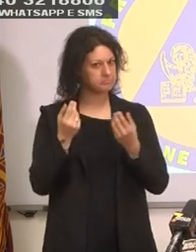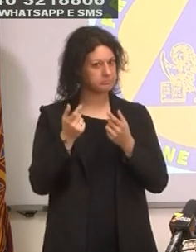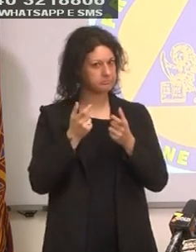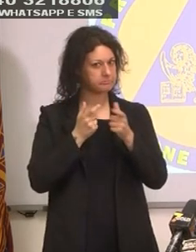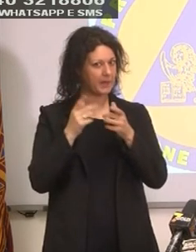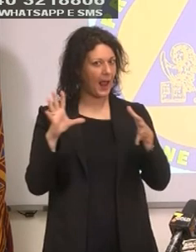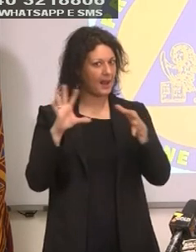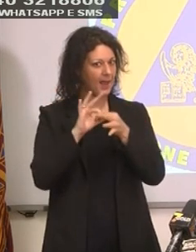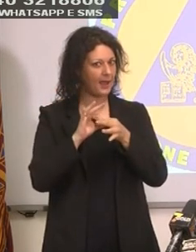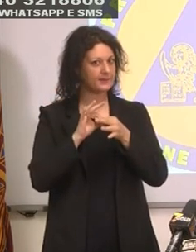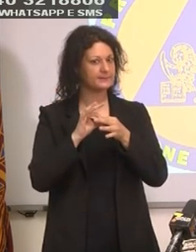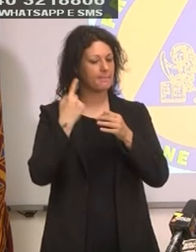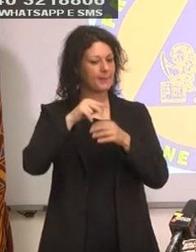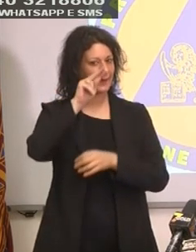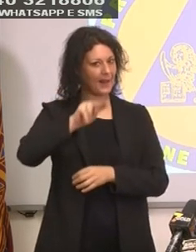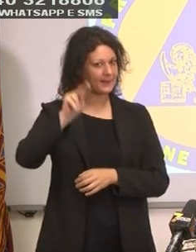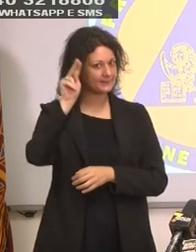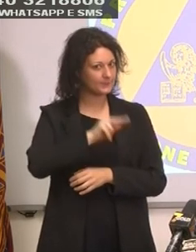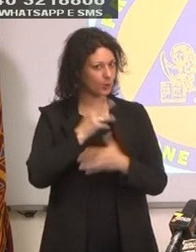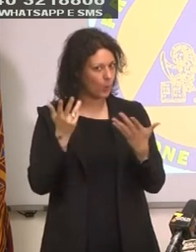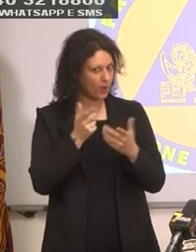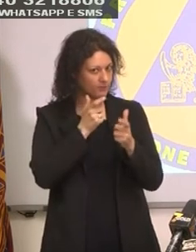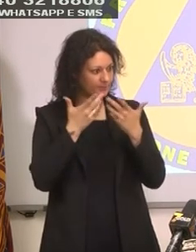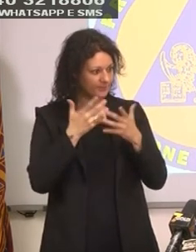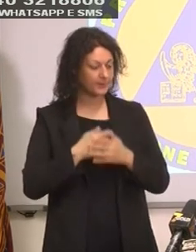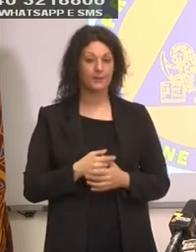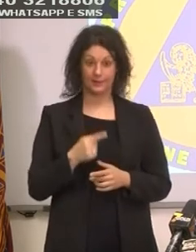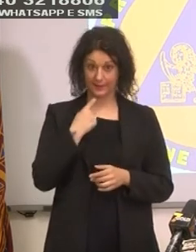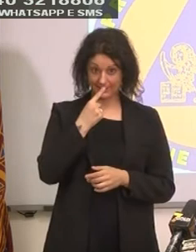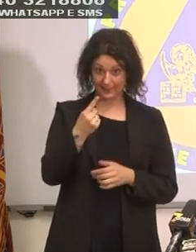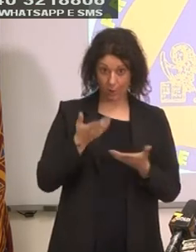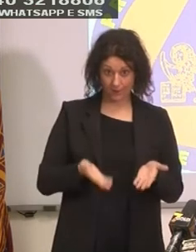corrano da sole le prossime elezioni. Ma secondo te, te lo vengo a dire?